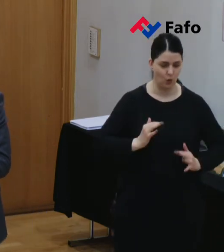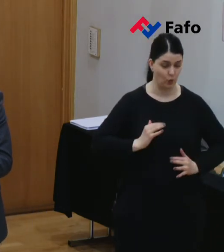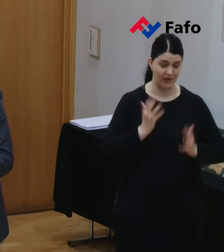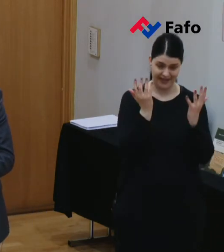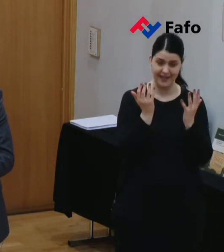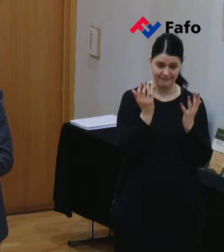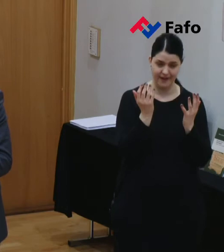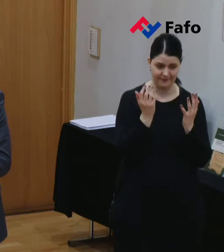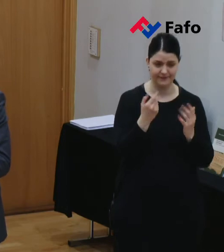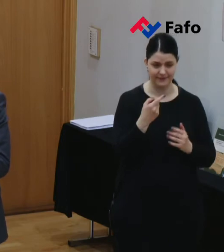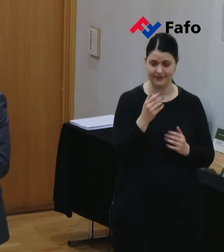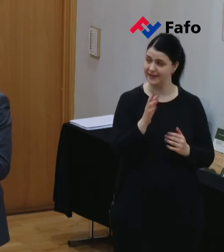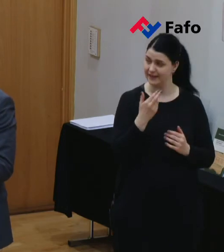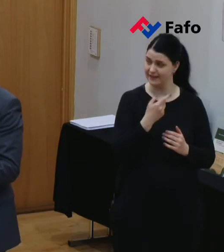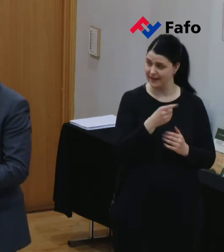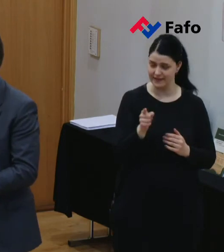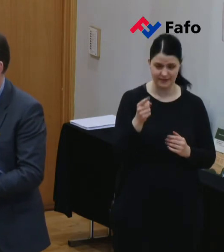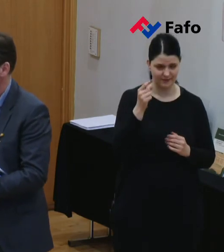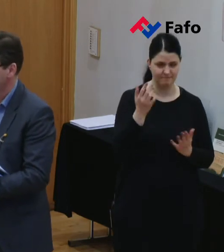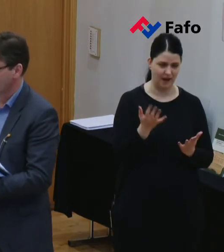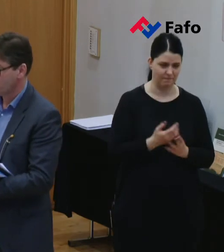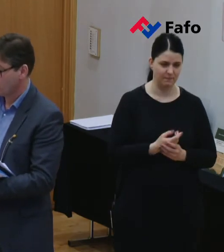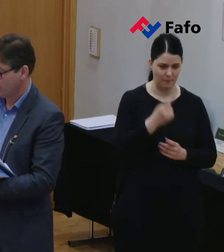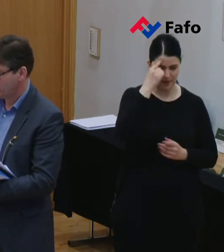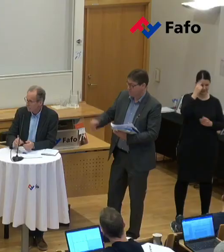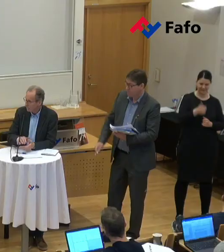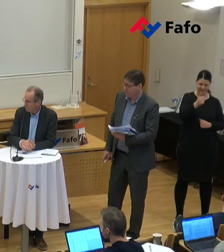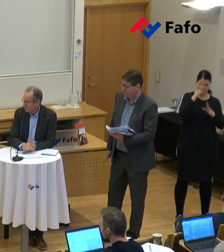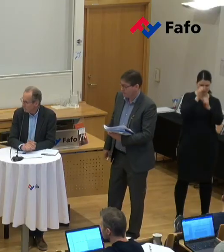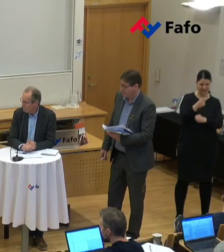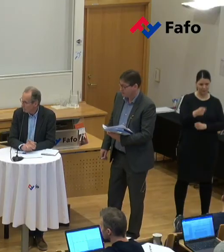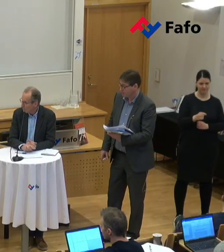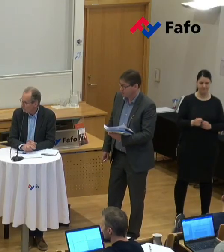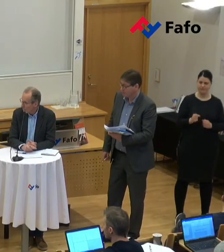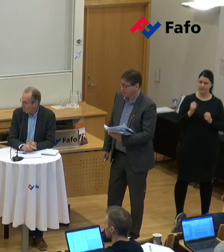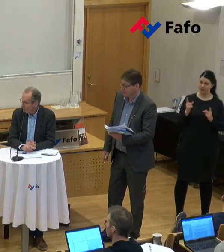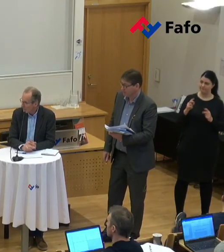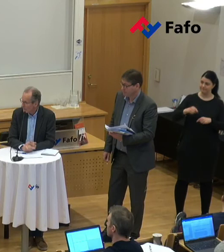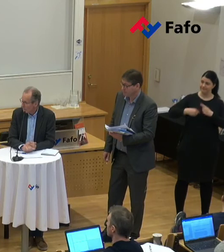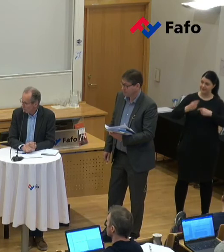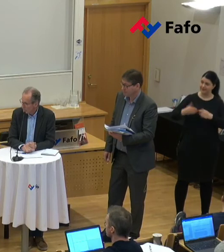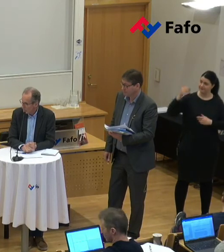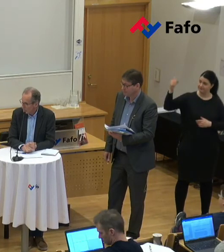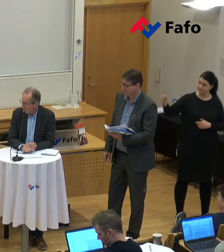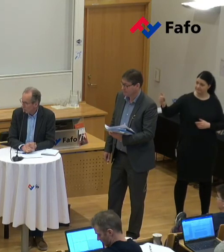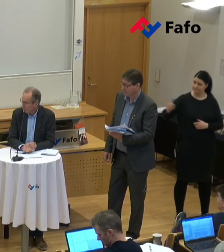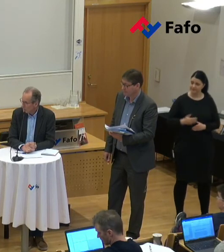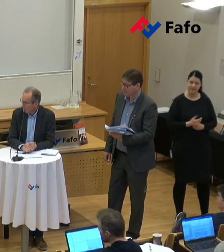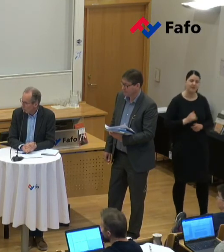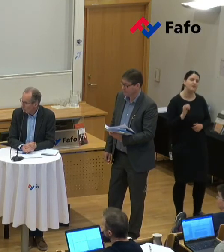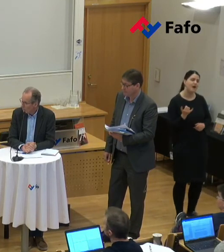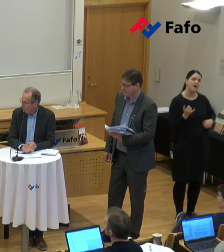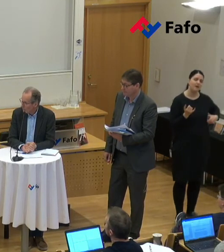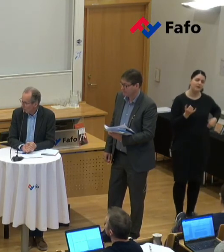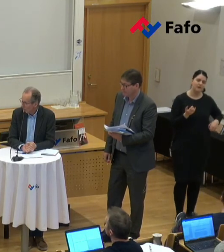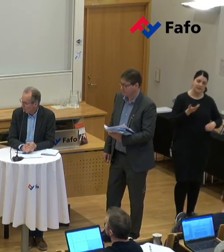i videre forstand som er det viktige å ha fokus på. Ja, da går vi bare videre til Langsom. Ja,